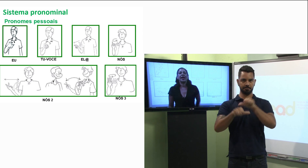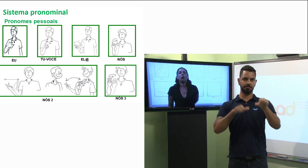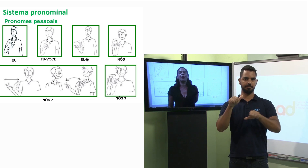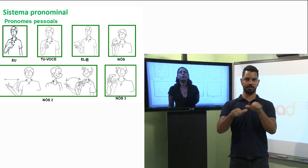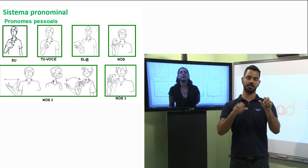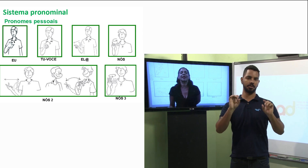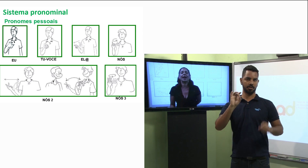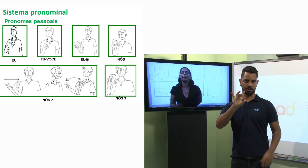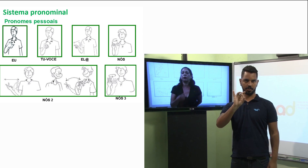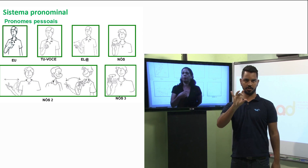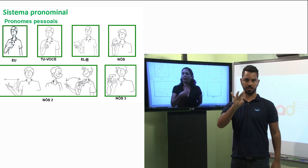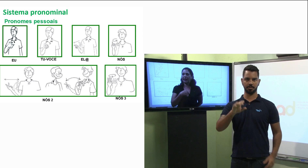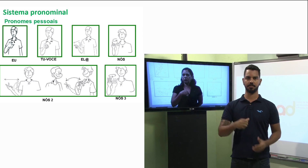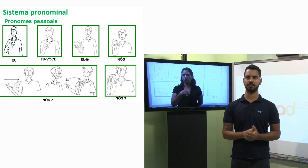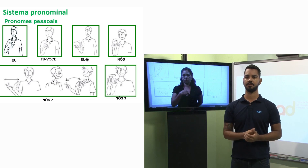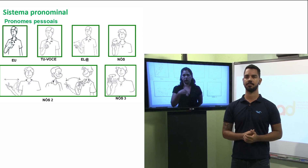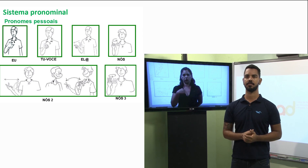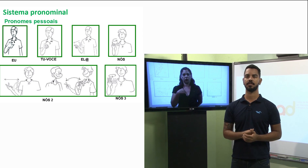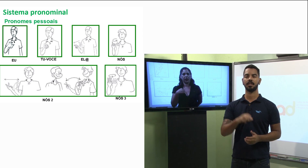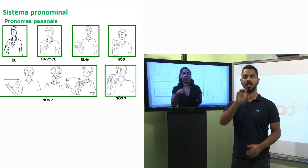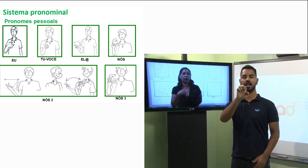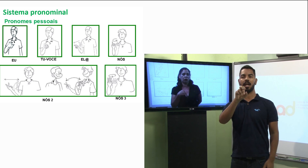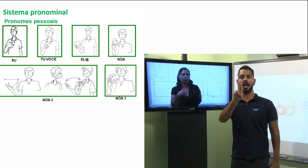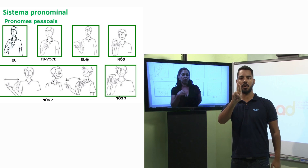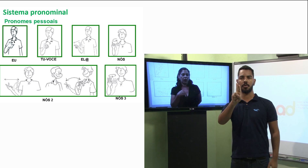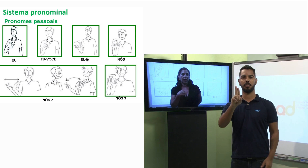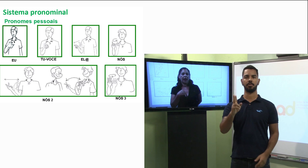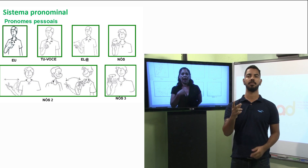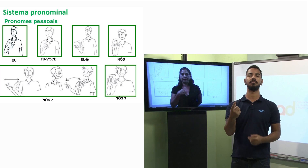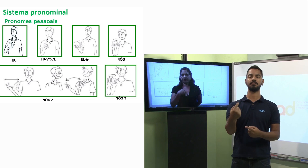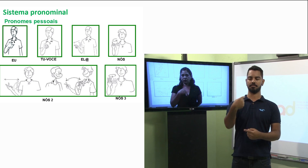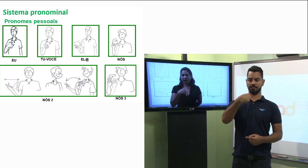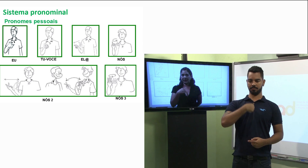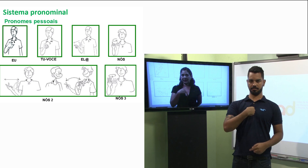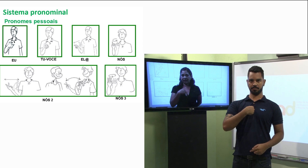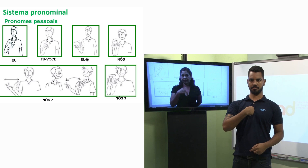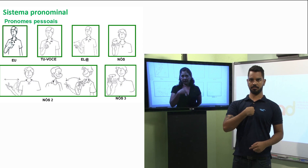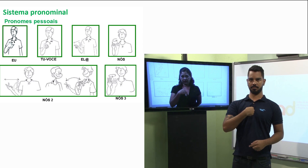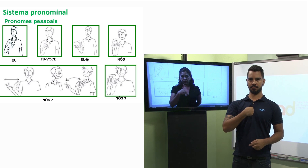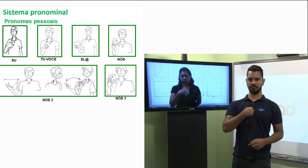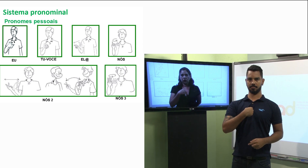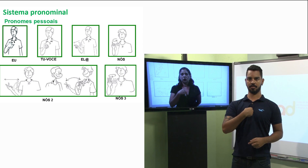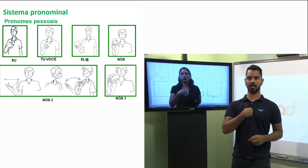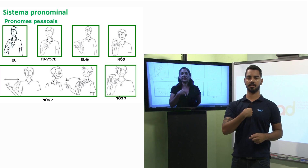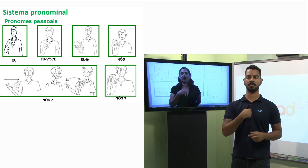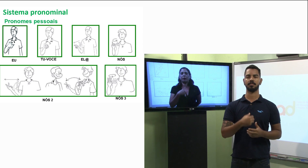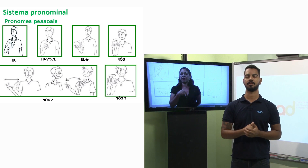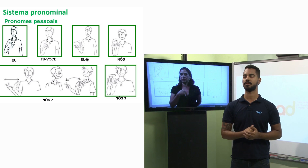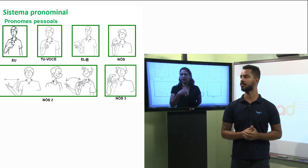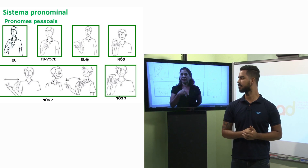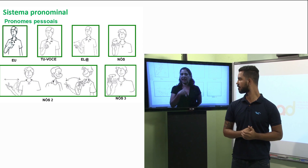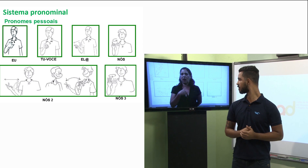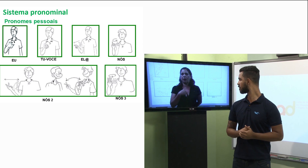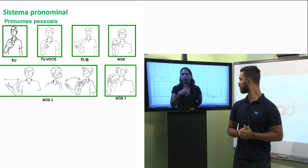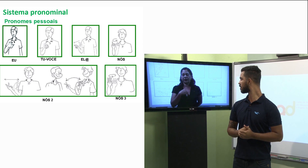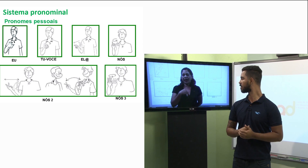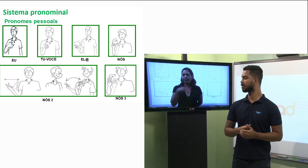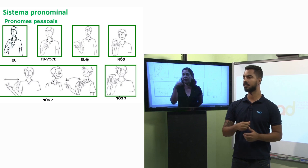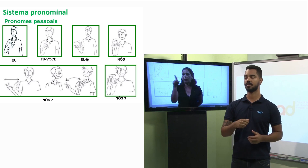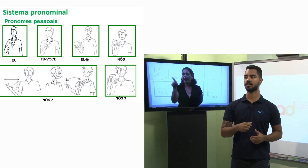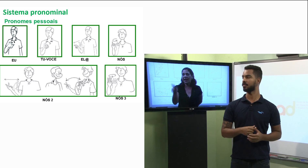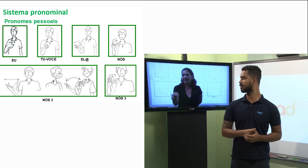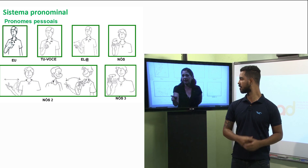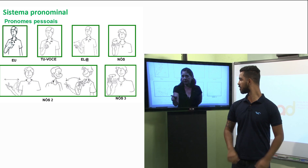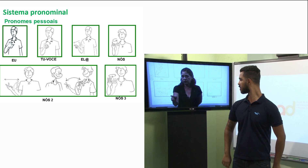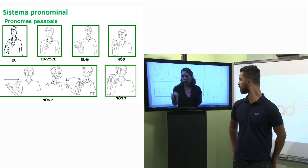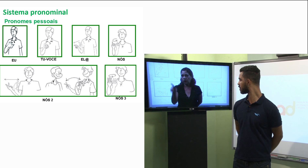eu. É um apontar para o peito do emissor, eu, a pessoa que está falando. O sinal para você é um apontar